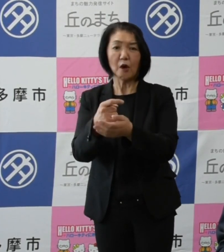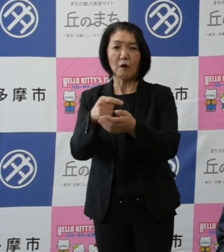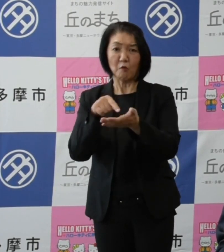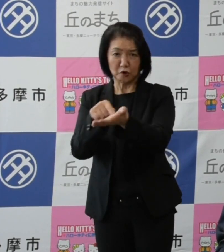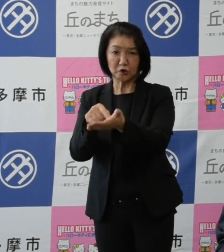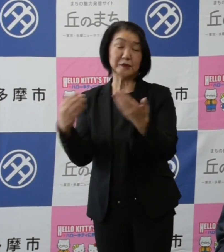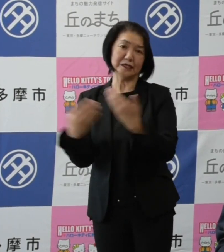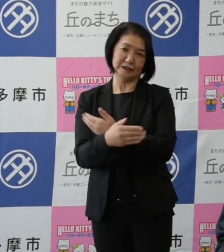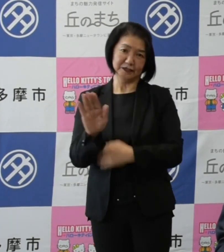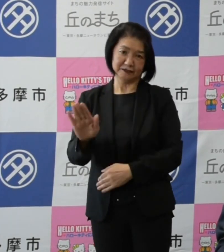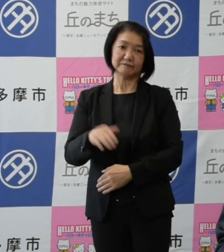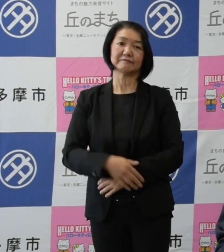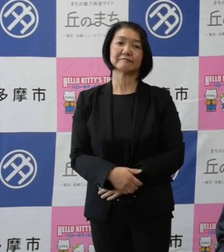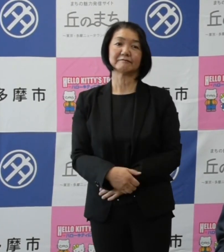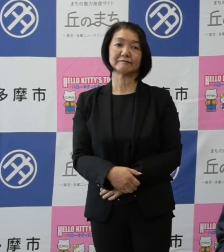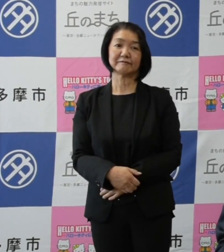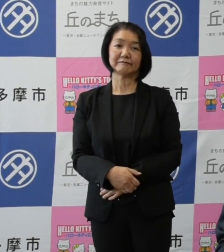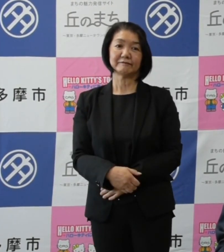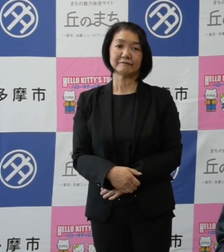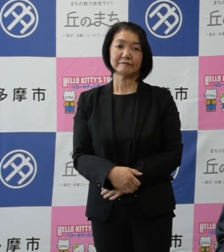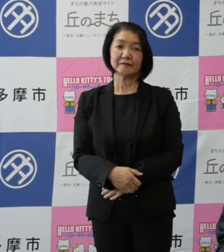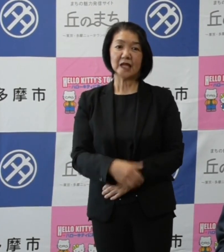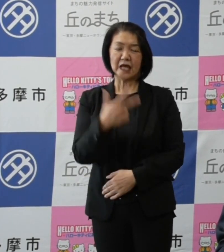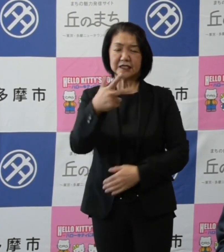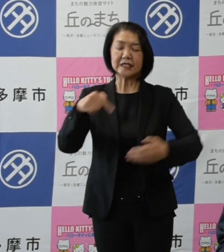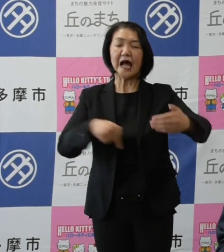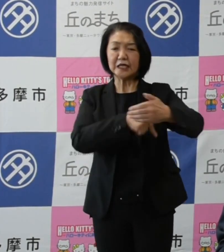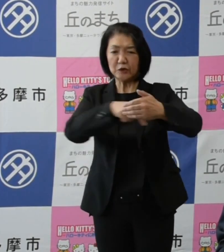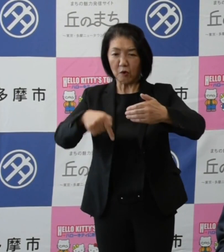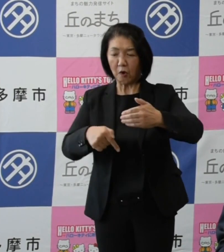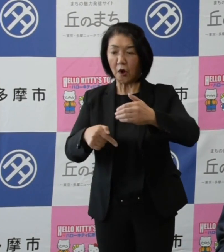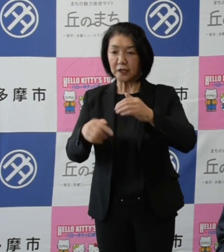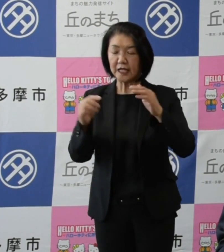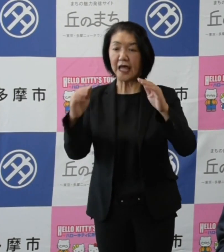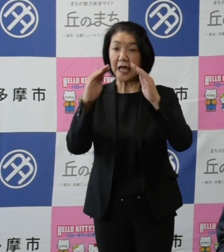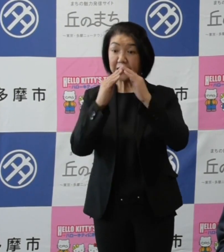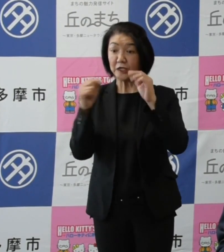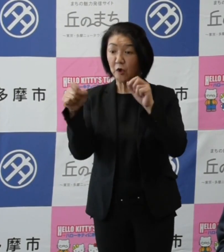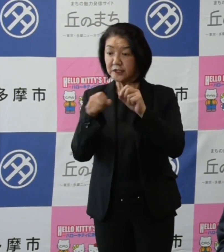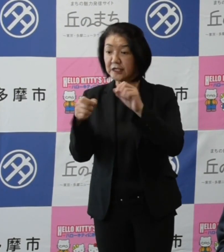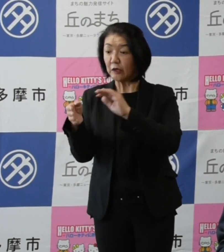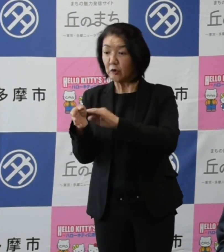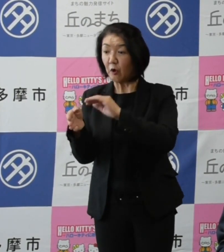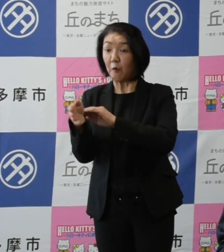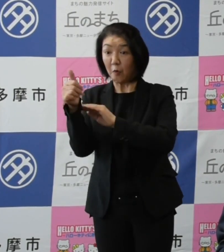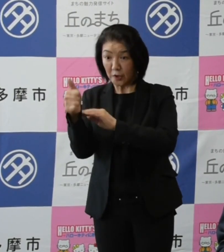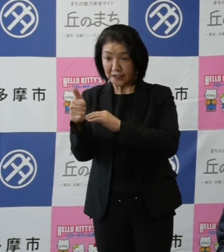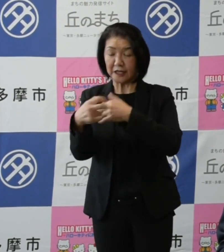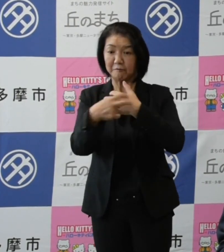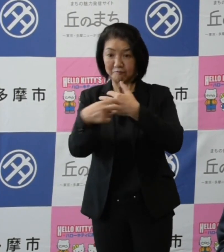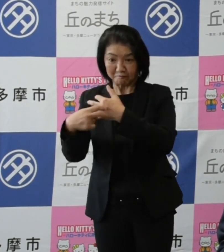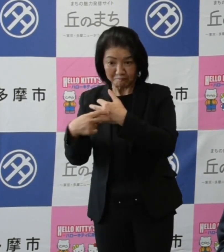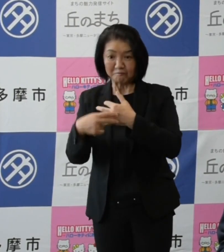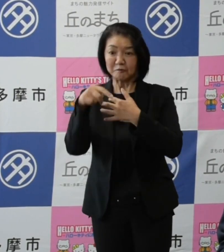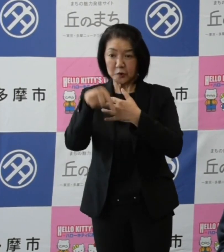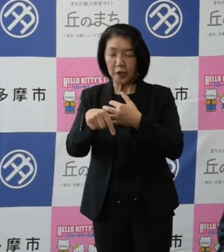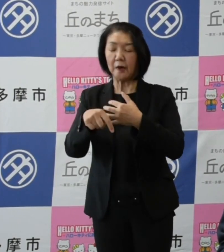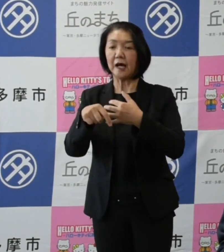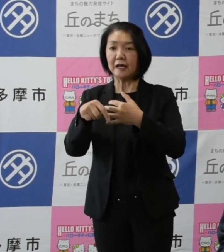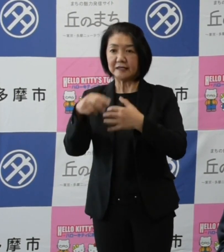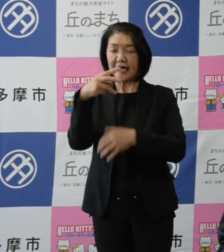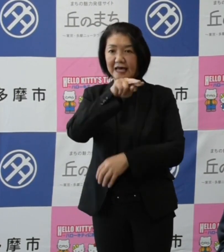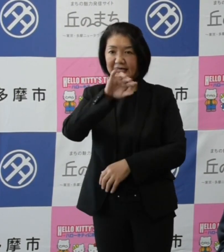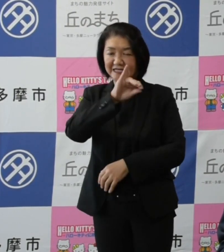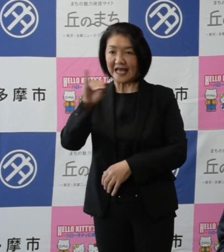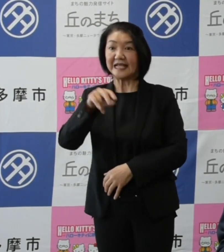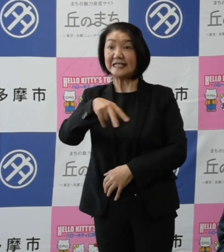します。なお、市内の医療機関では約1200人分のファイザー社製のワ